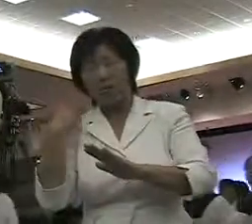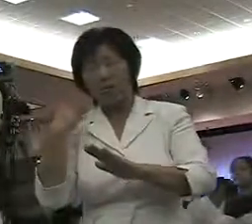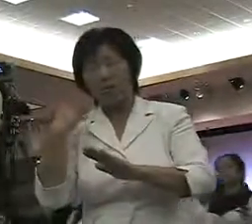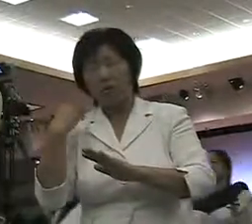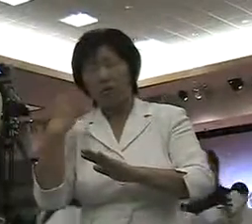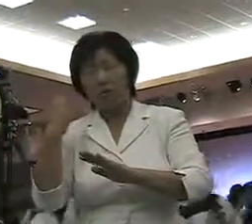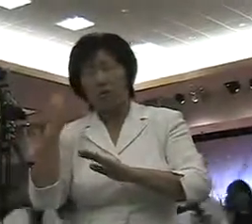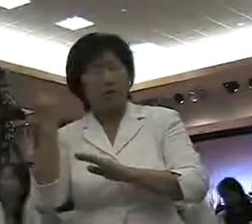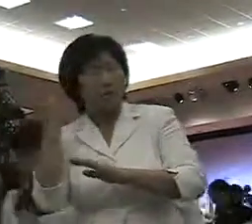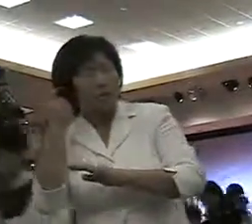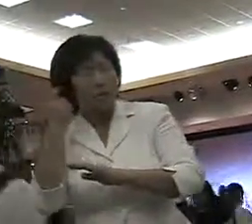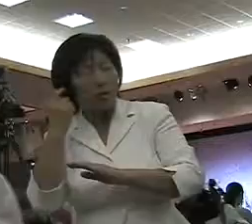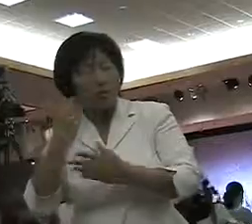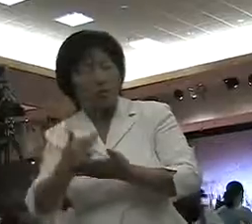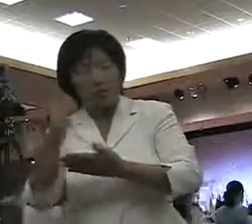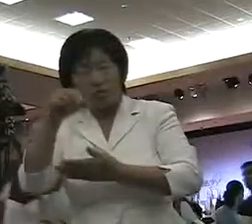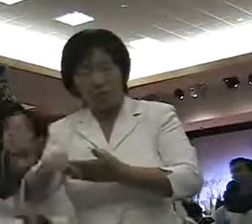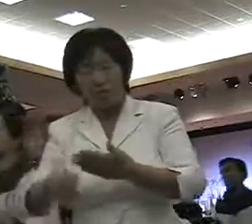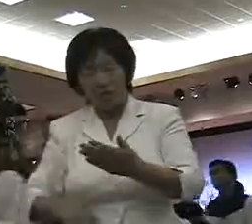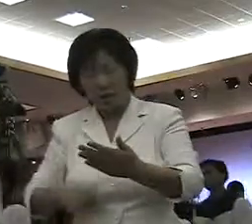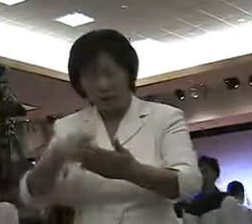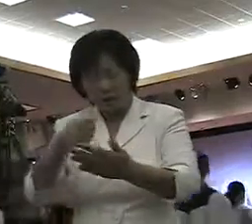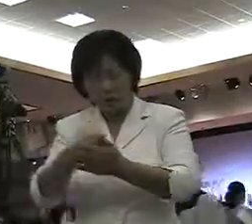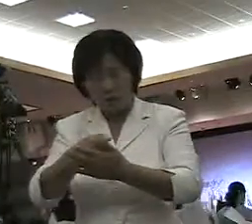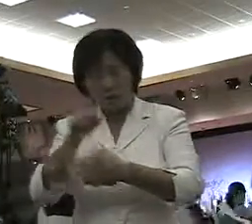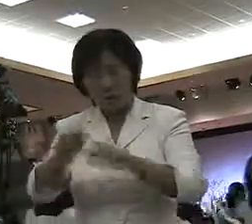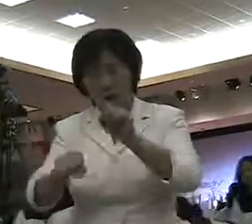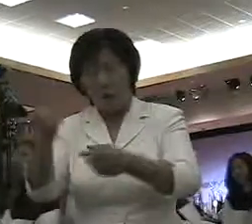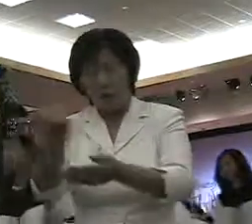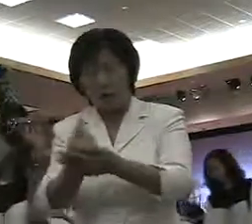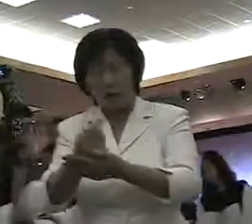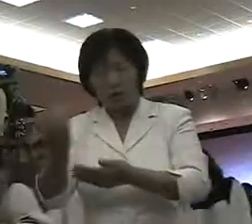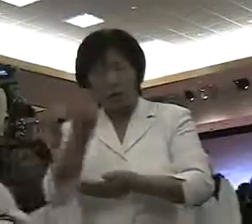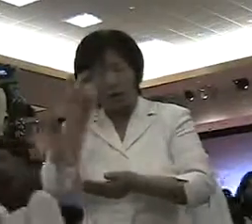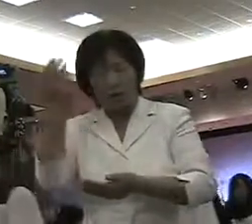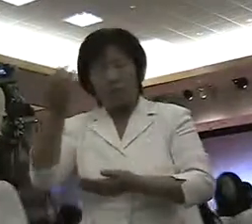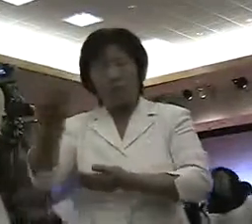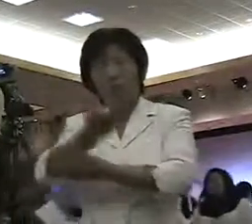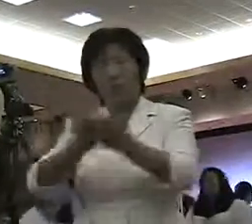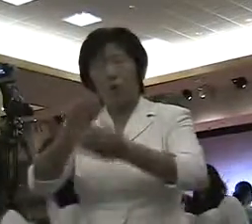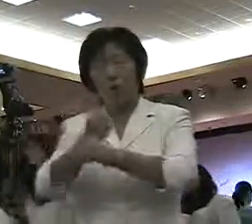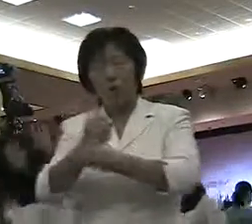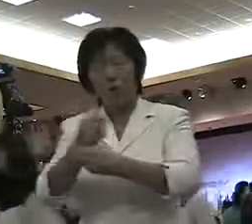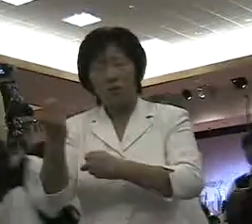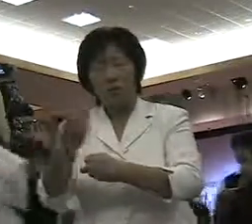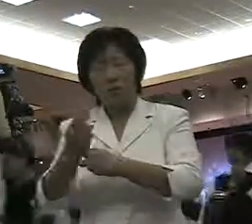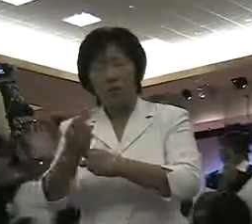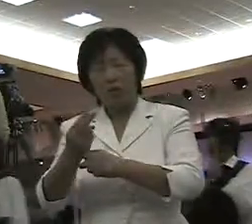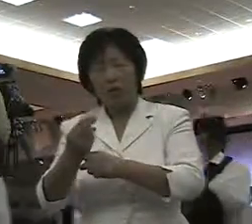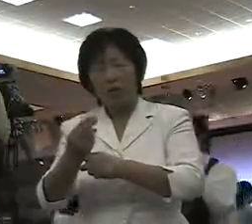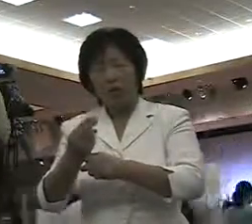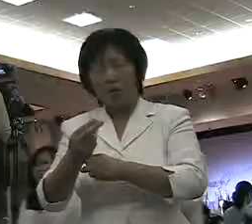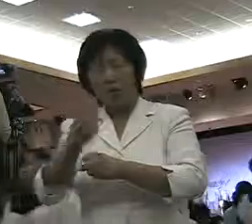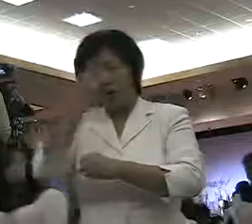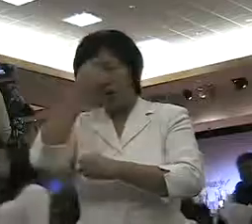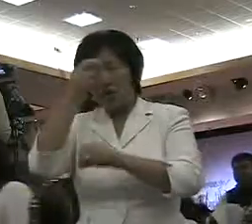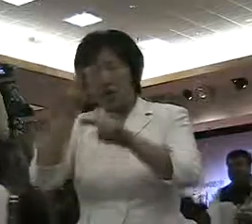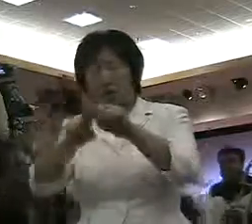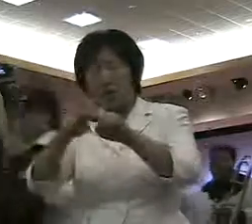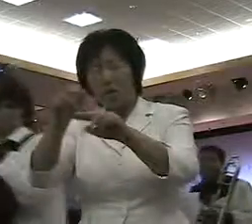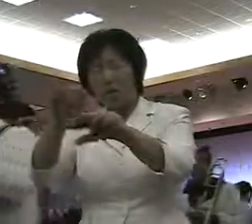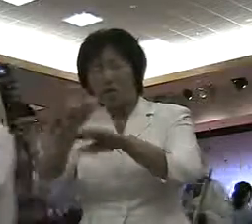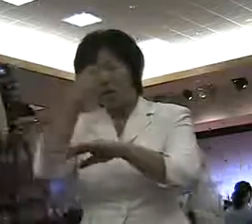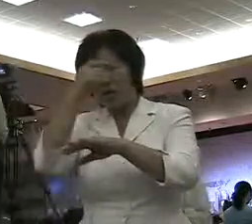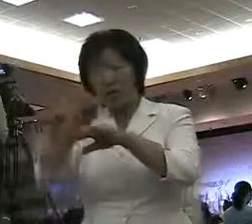주님 앞에 결단하며 나올 수 있도록 인도하시는 성령님의 교통하심이 이 자리에 나와 예배드리는 모든 주의 백성들